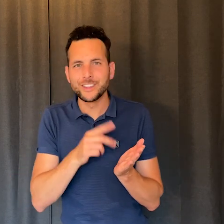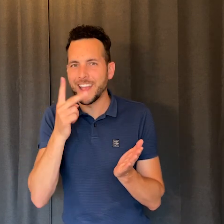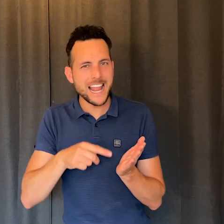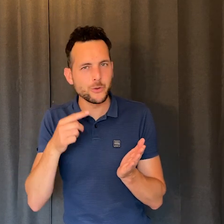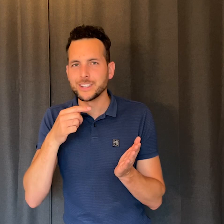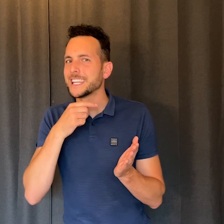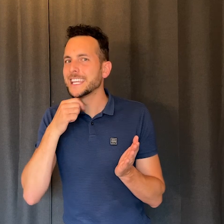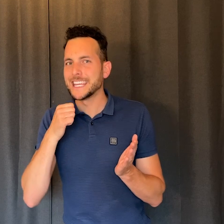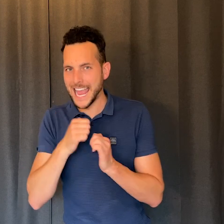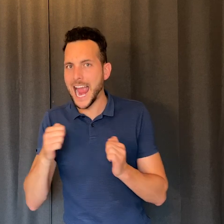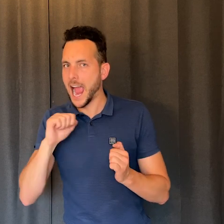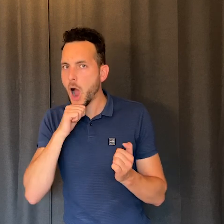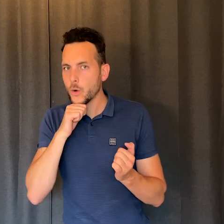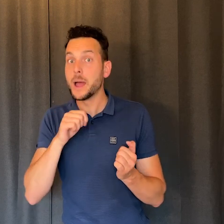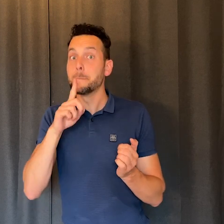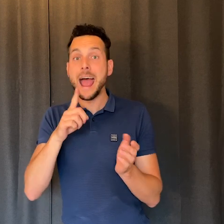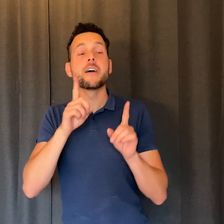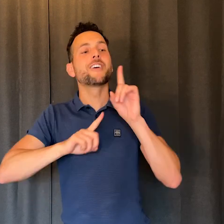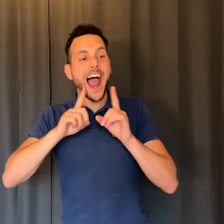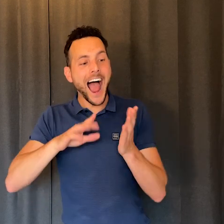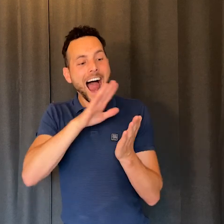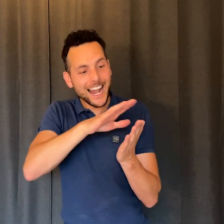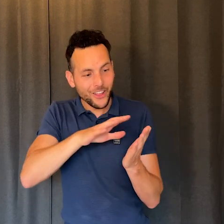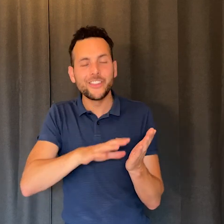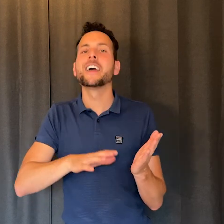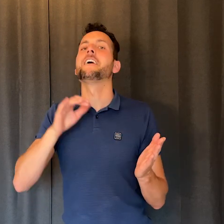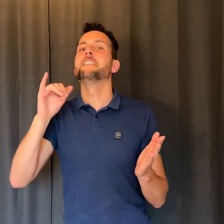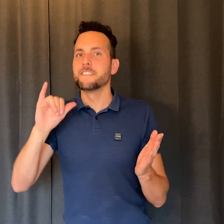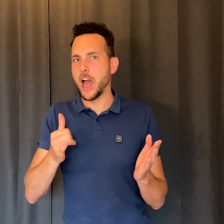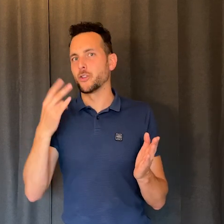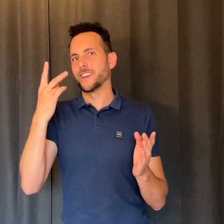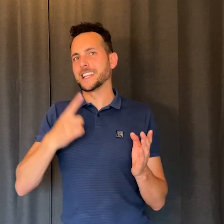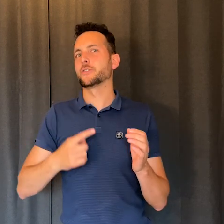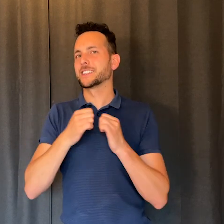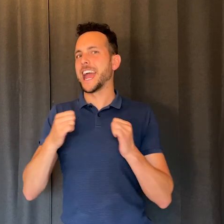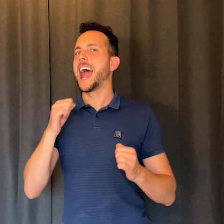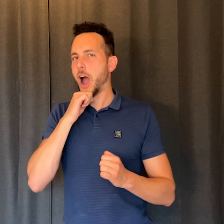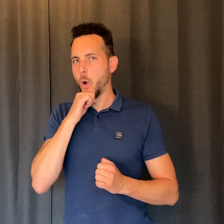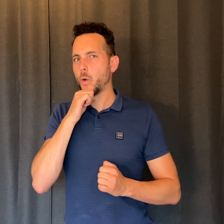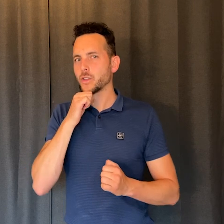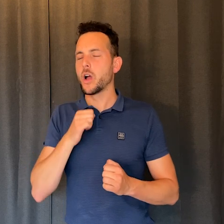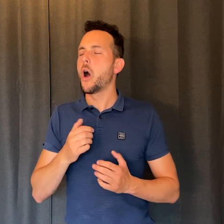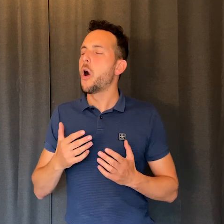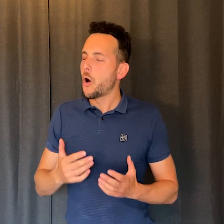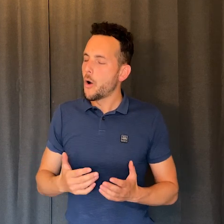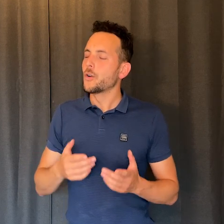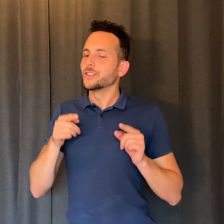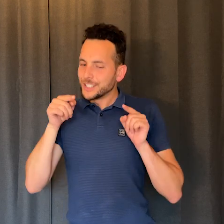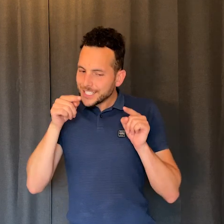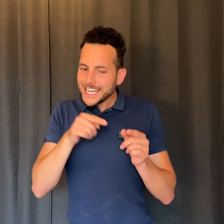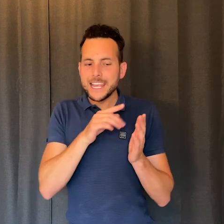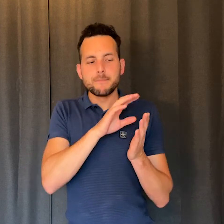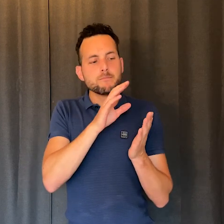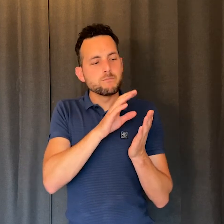Maar de verhalen die erin staan, die zijn wel 2000 jaar oud. Oh, en zo. Die zijn